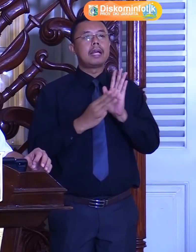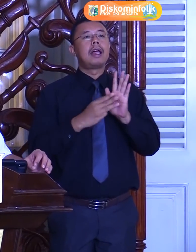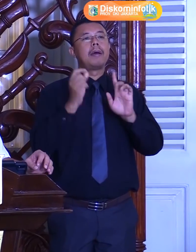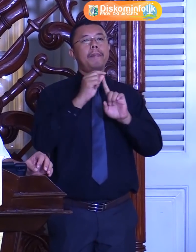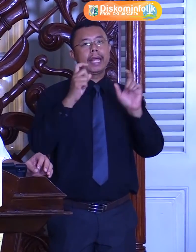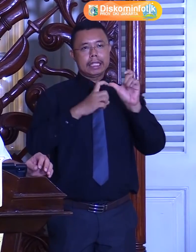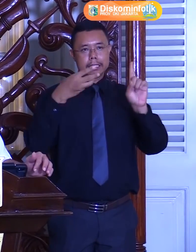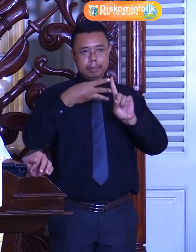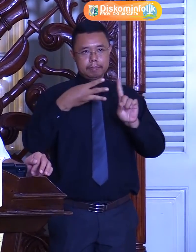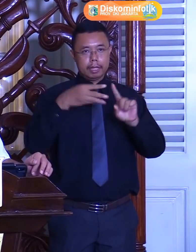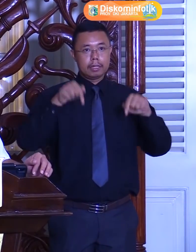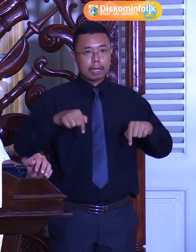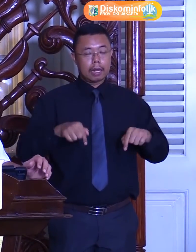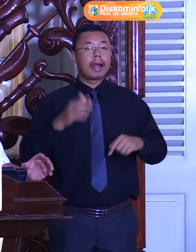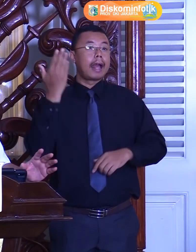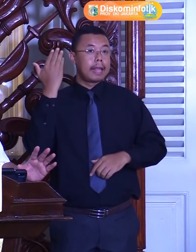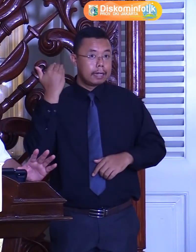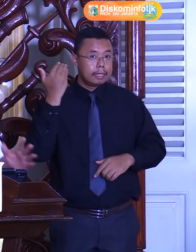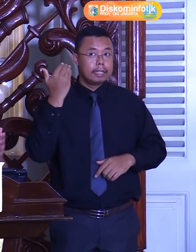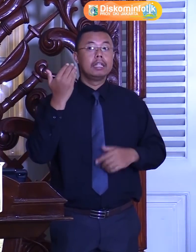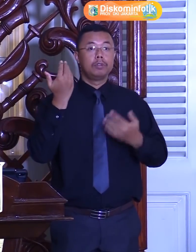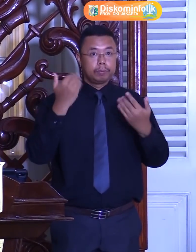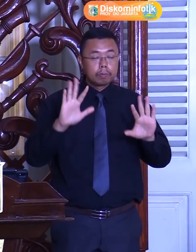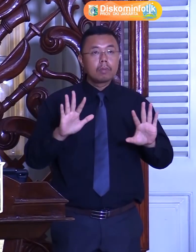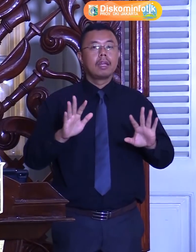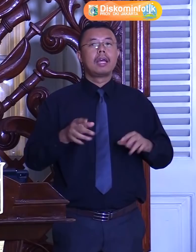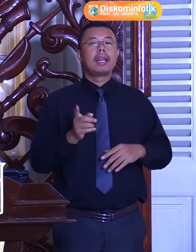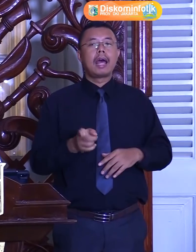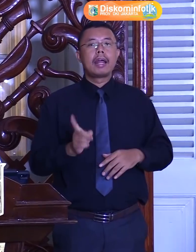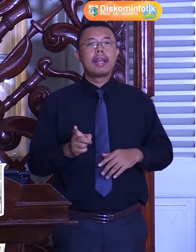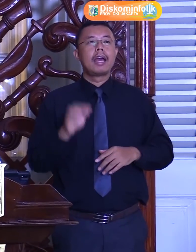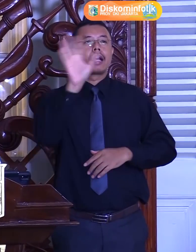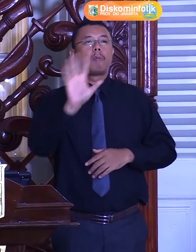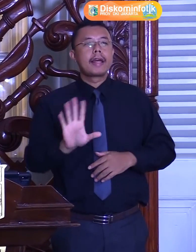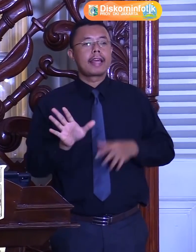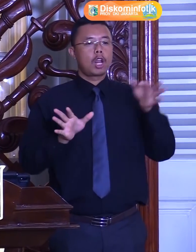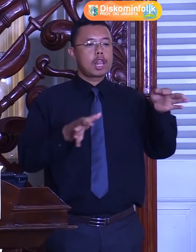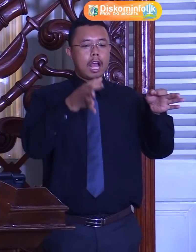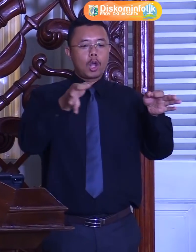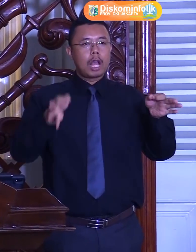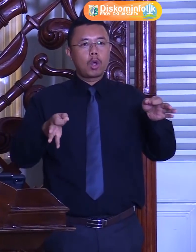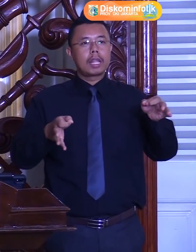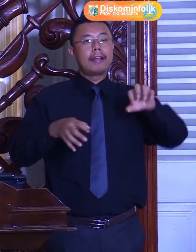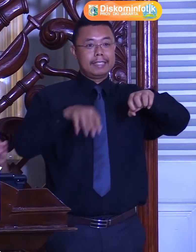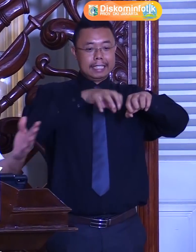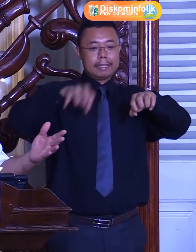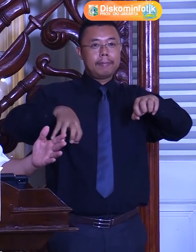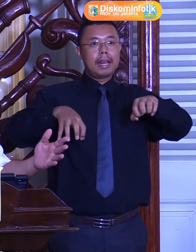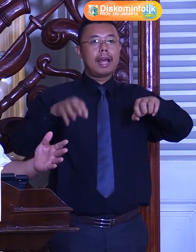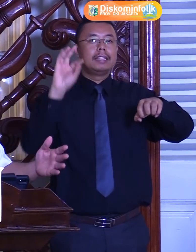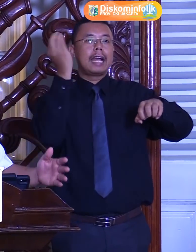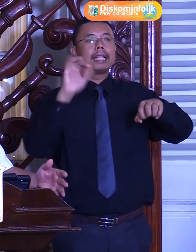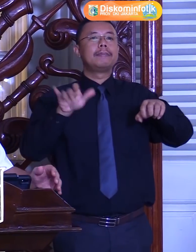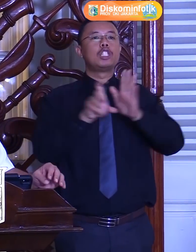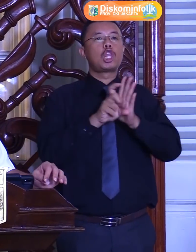PSBB. Jadi tadi dan ada kabupaten kota tetangga Tangerang,